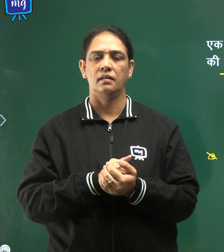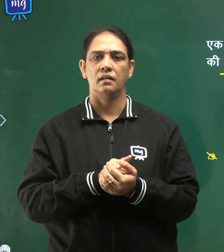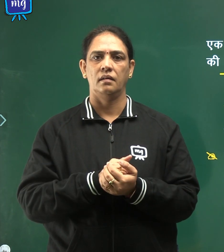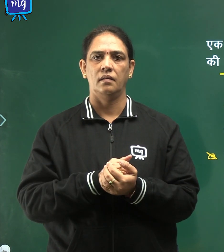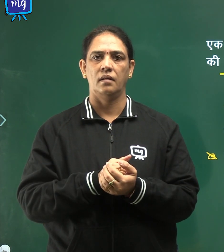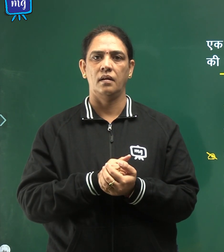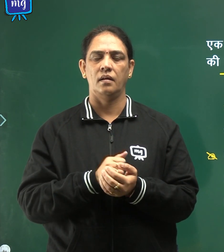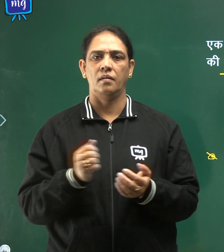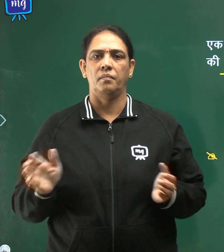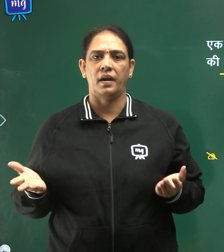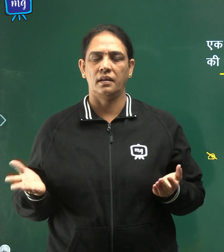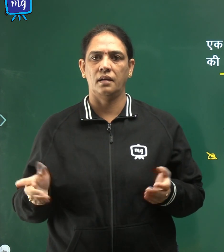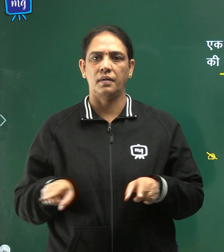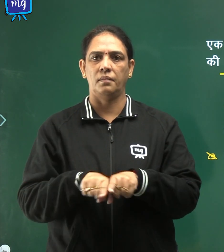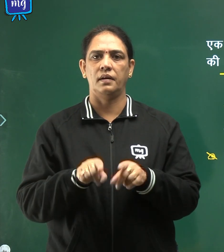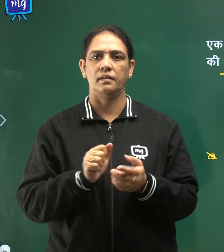प्रायिकता बराबर